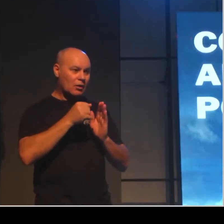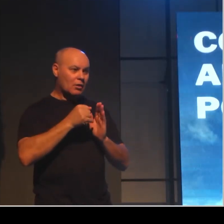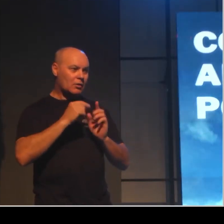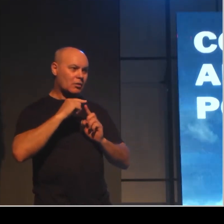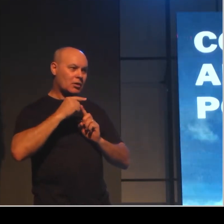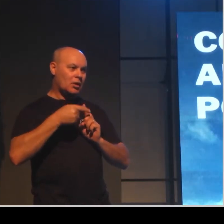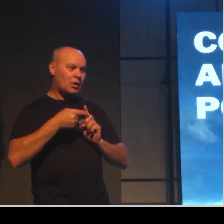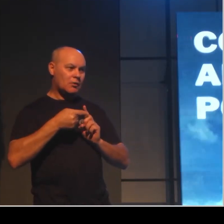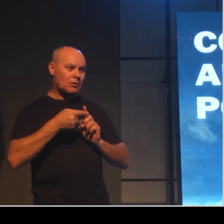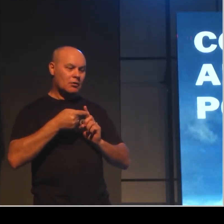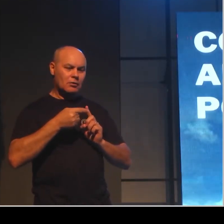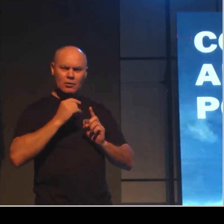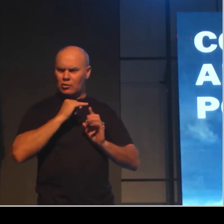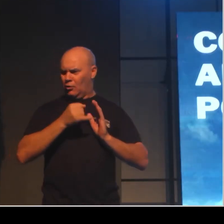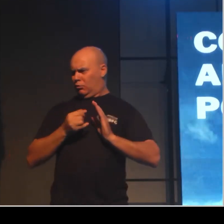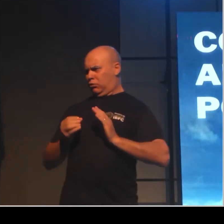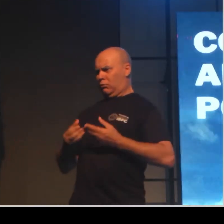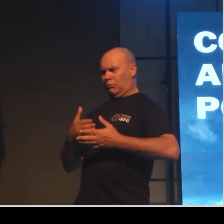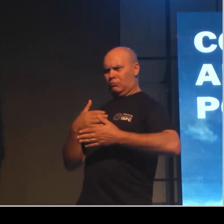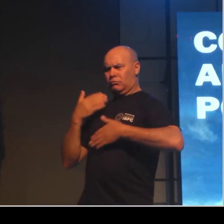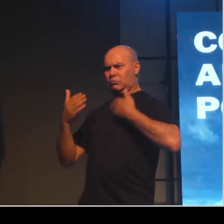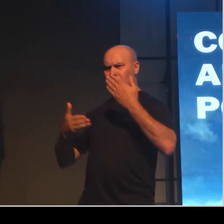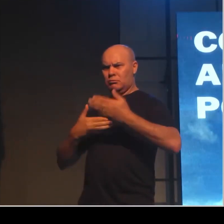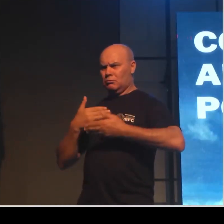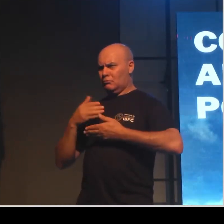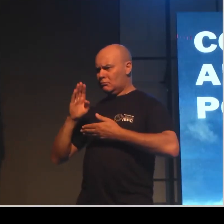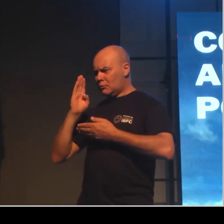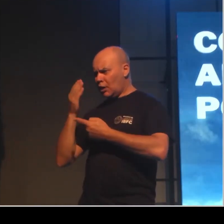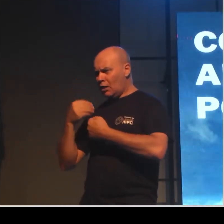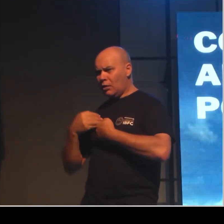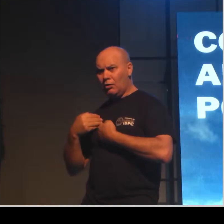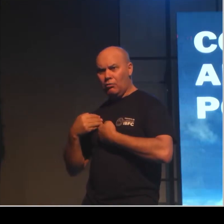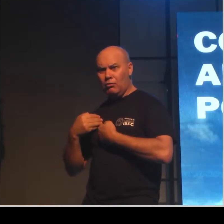como assim você me traiu? Não, meu bem, um anjo